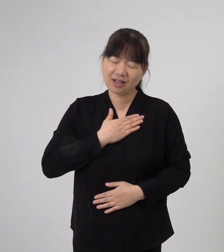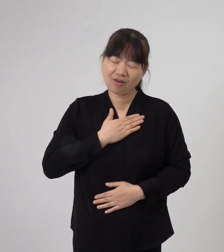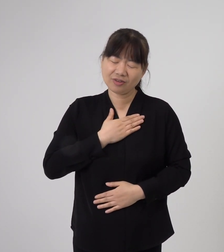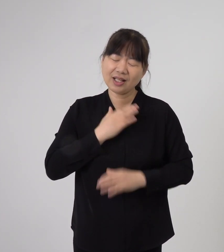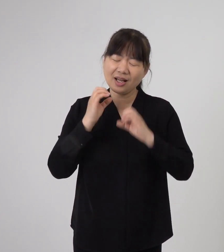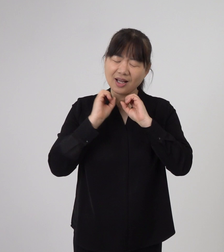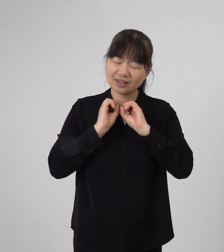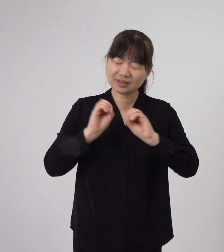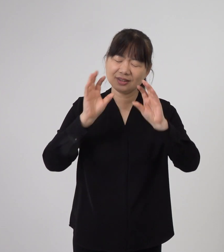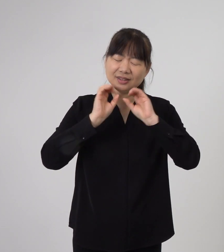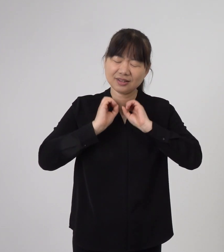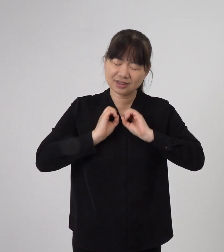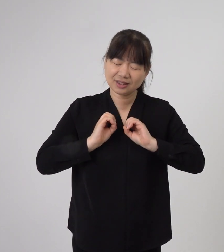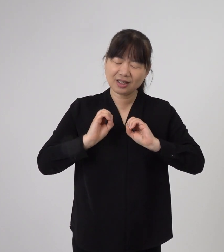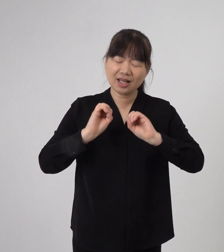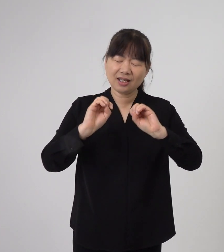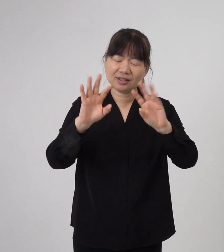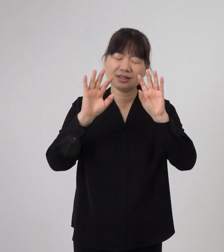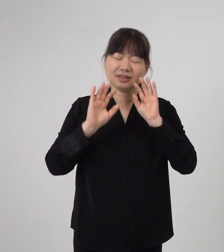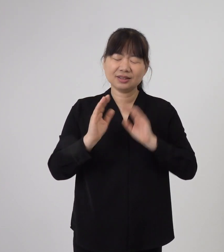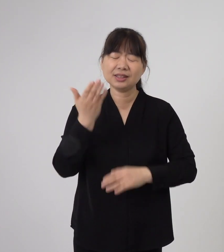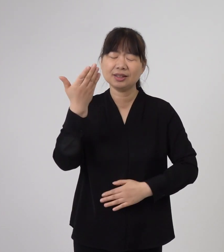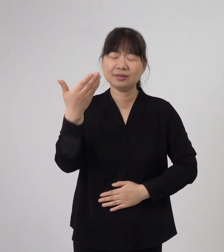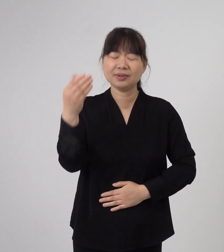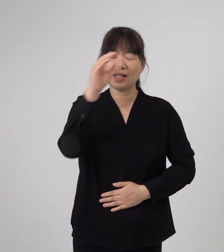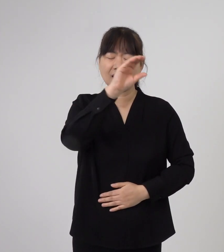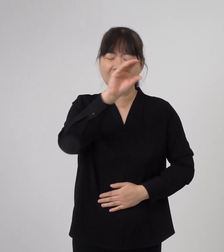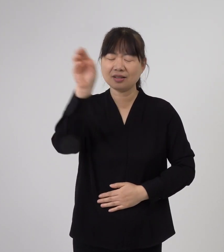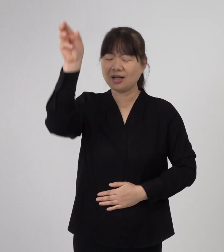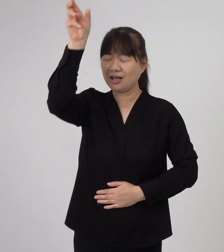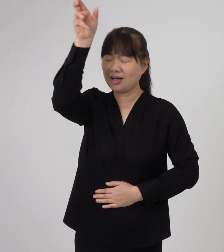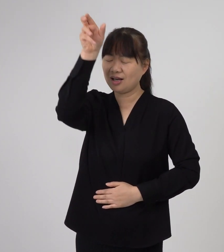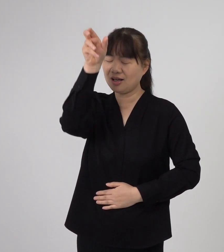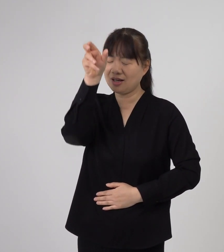나는 전하리 그